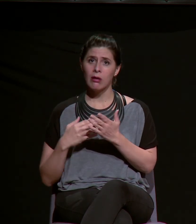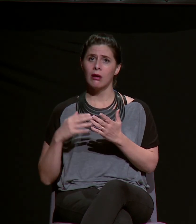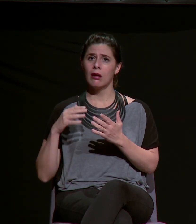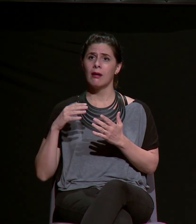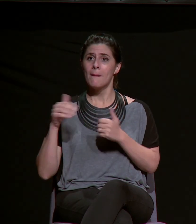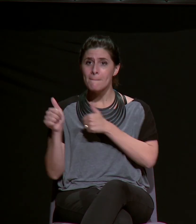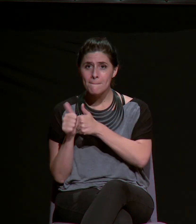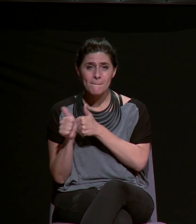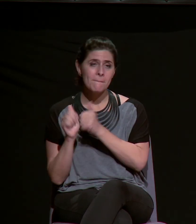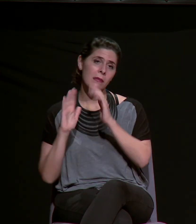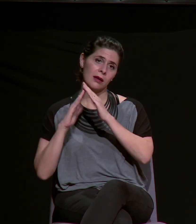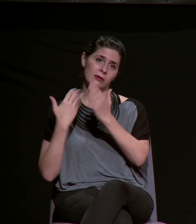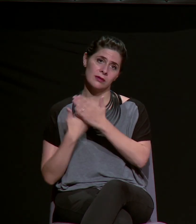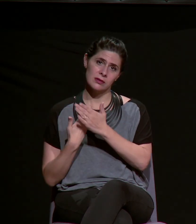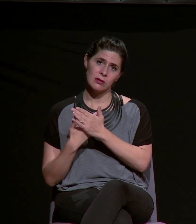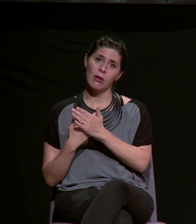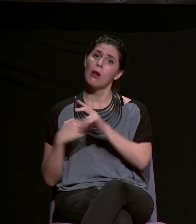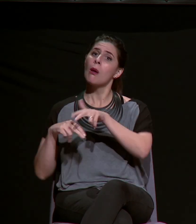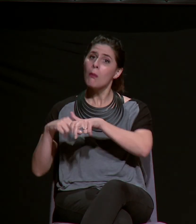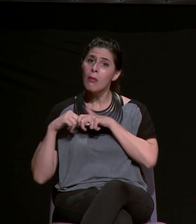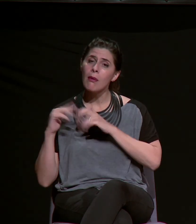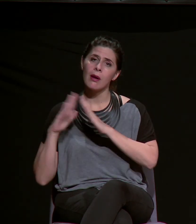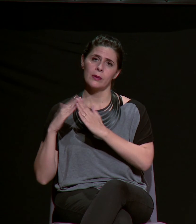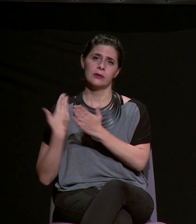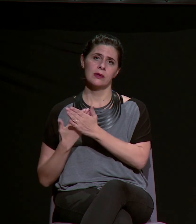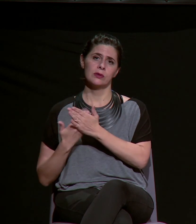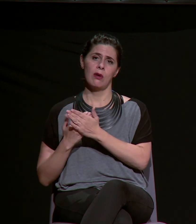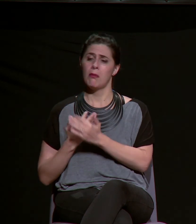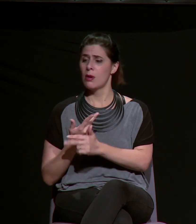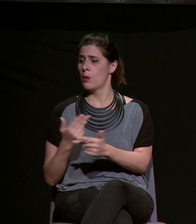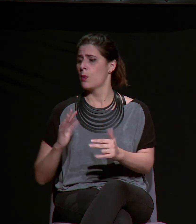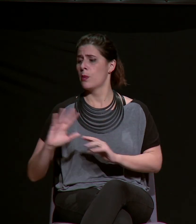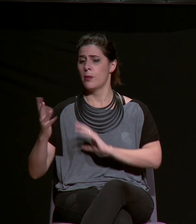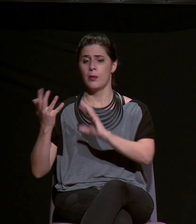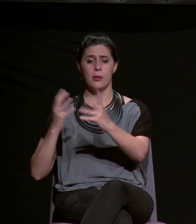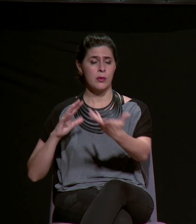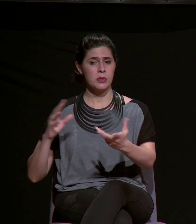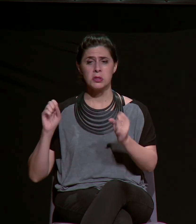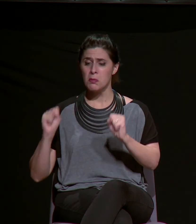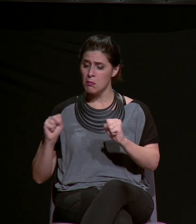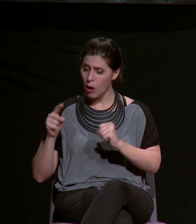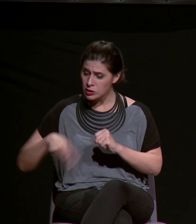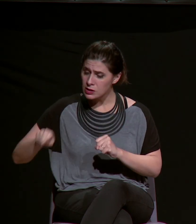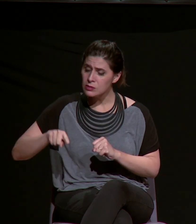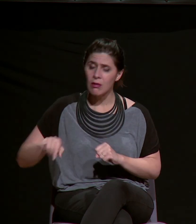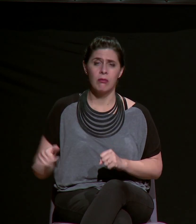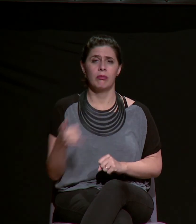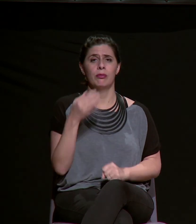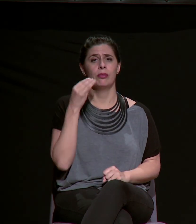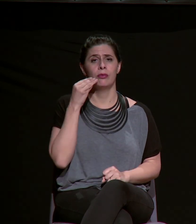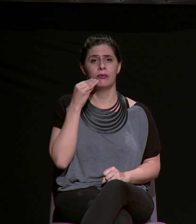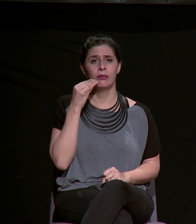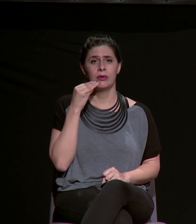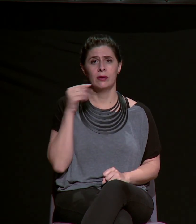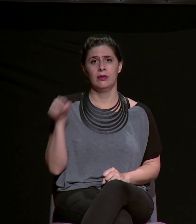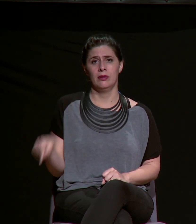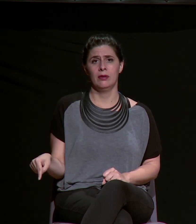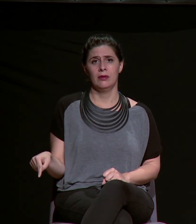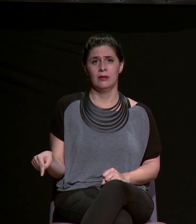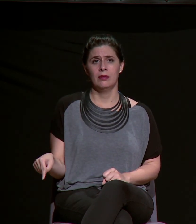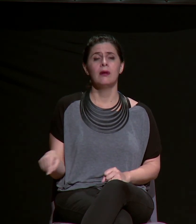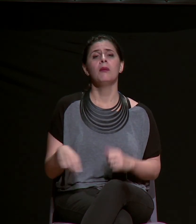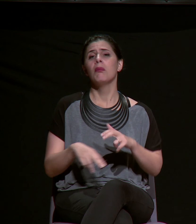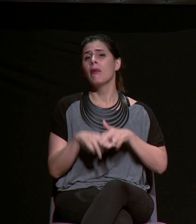acionadas, que inclusive por causa de uma dimensão continental do nosso país, né, da diversidade das regiões, de como cada